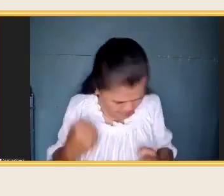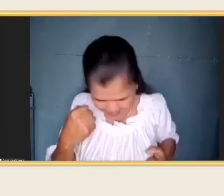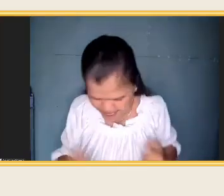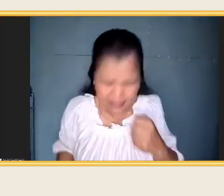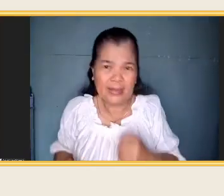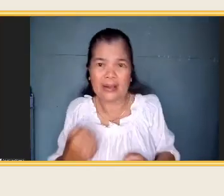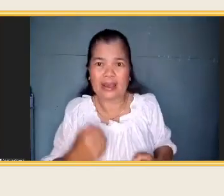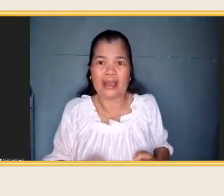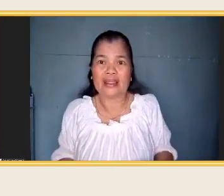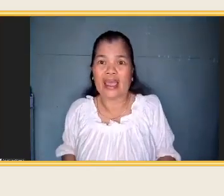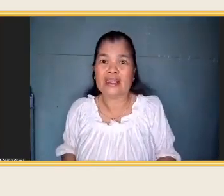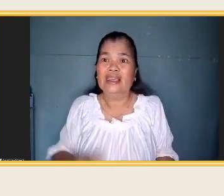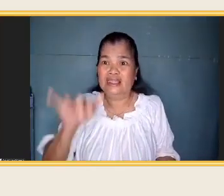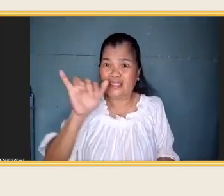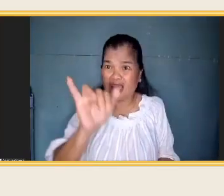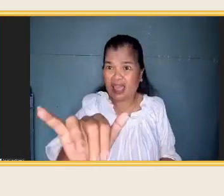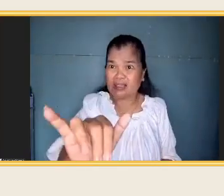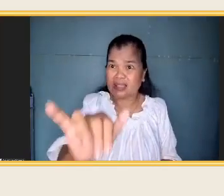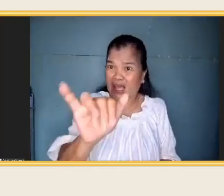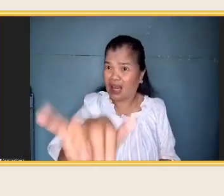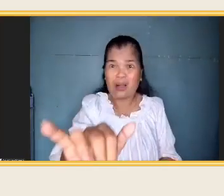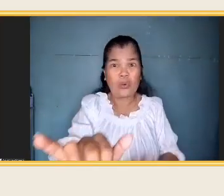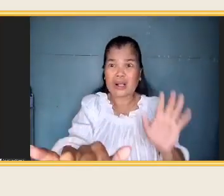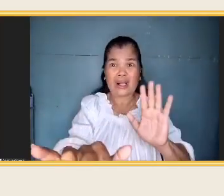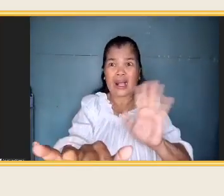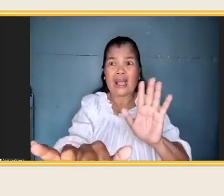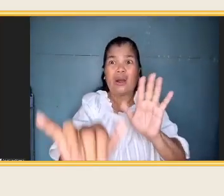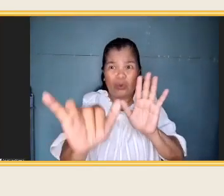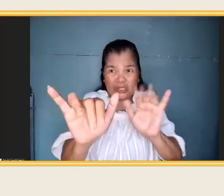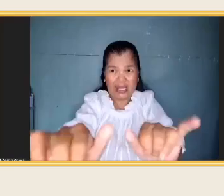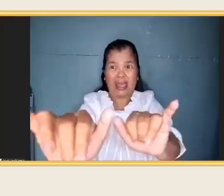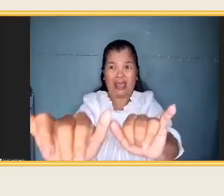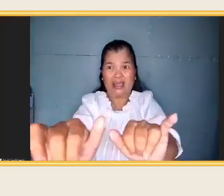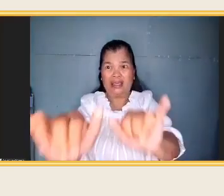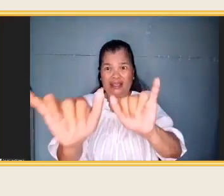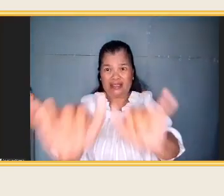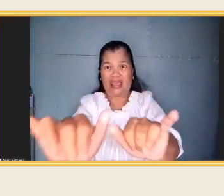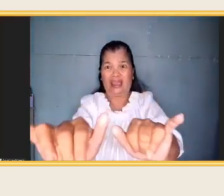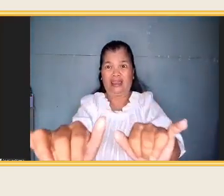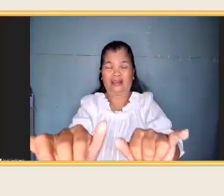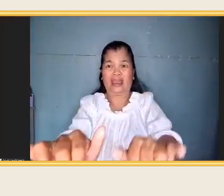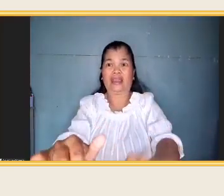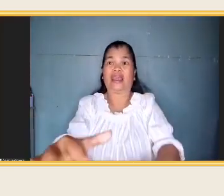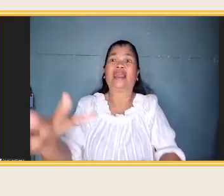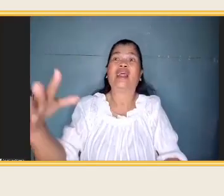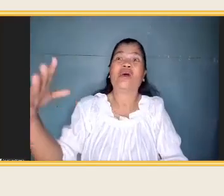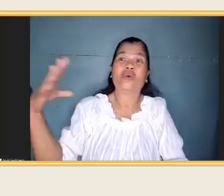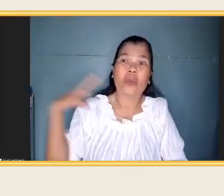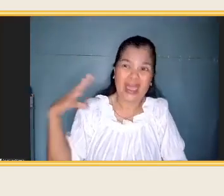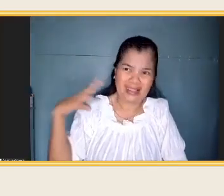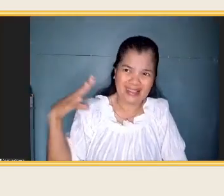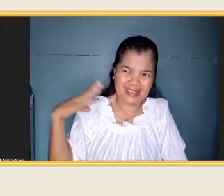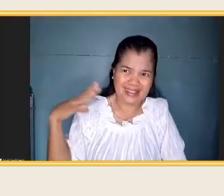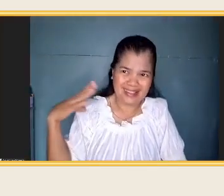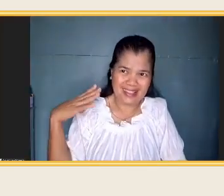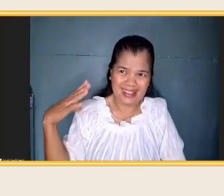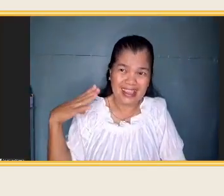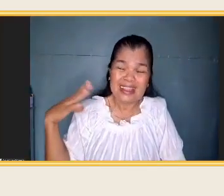run. And then, stay. Stay ka lang. Huwag kang gagalaw. Stay. Stay. Okay, then,